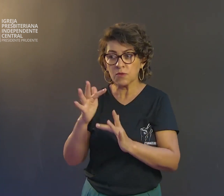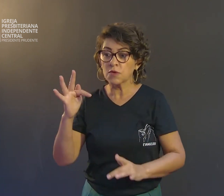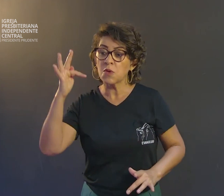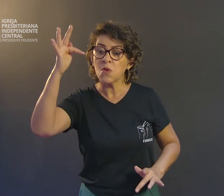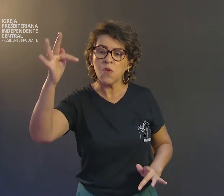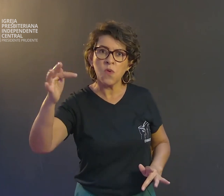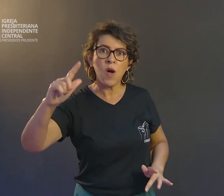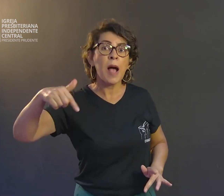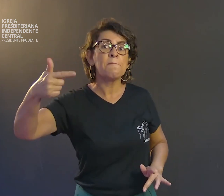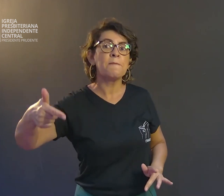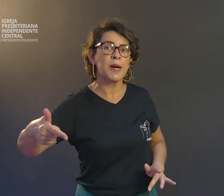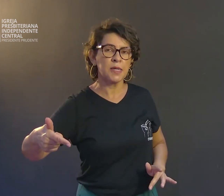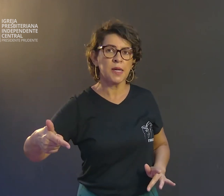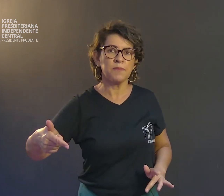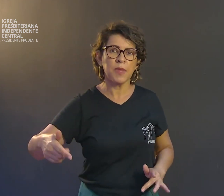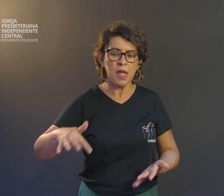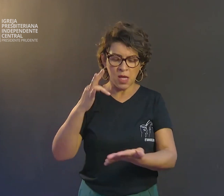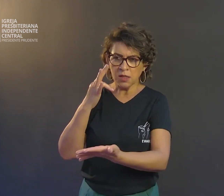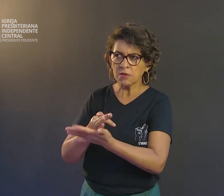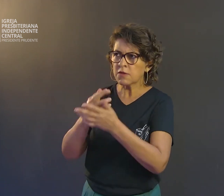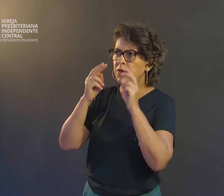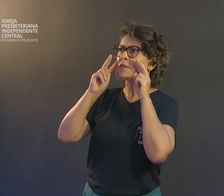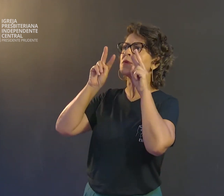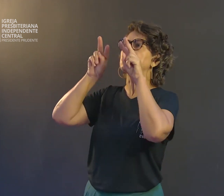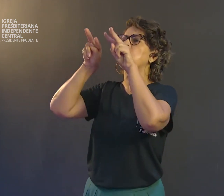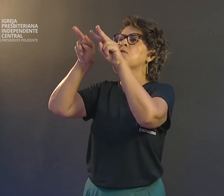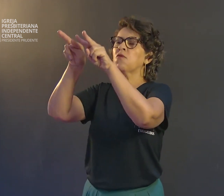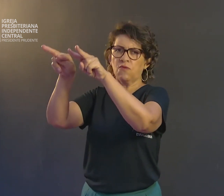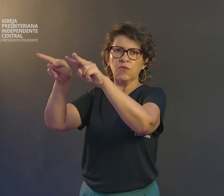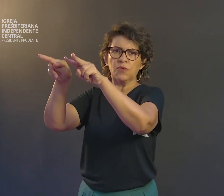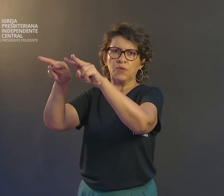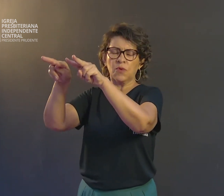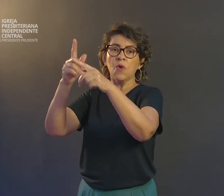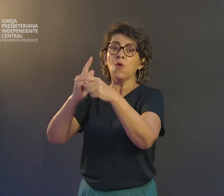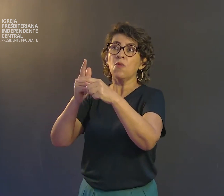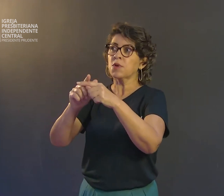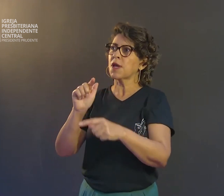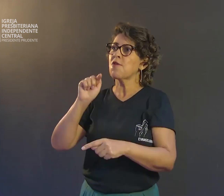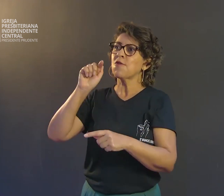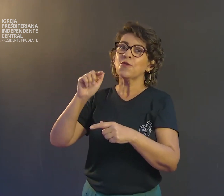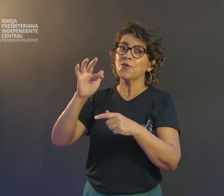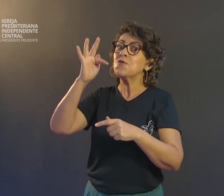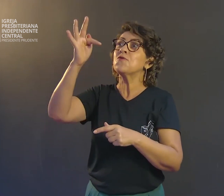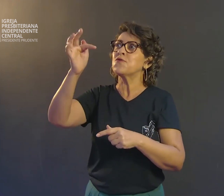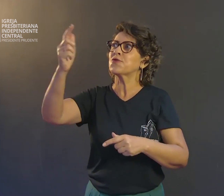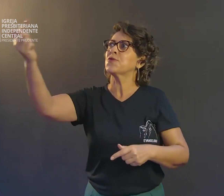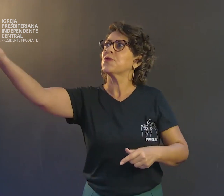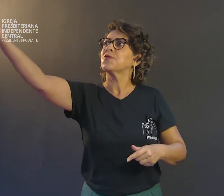deve olhar para o futuro. Um dia Jesus Cristo voltará e levará a sua igreja para morar com Ele.